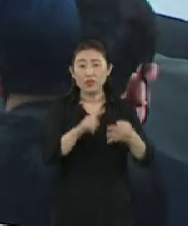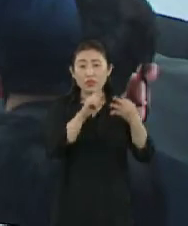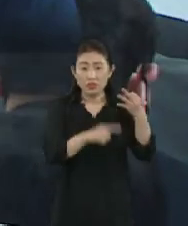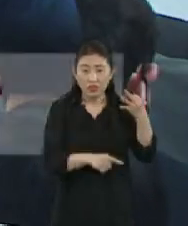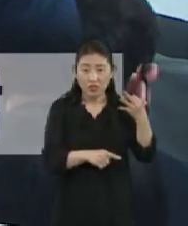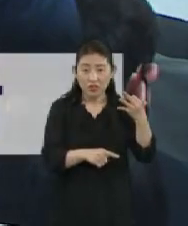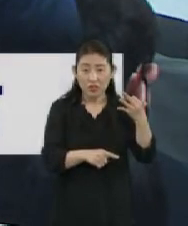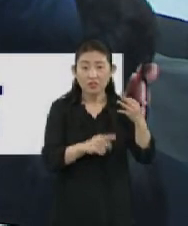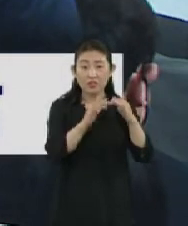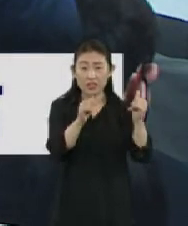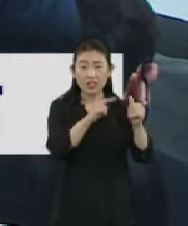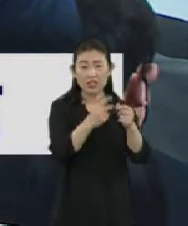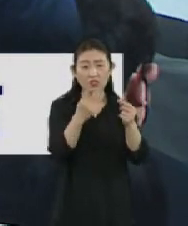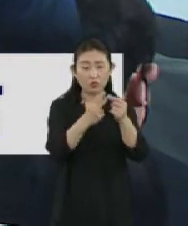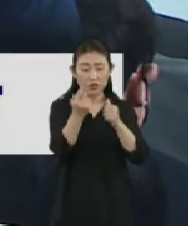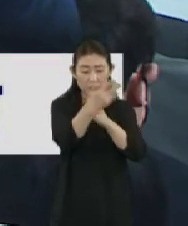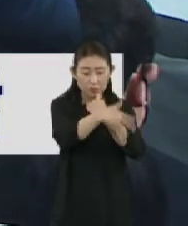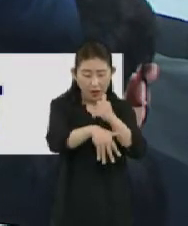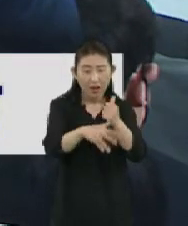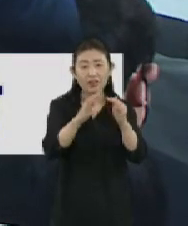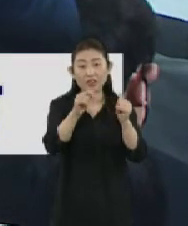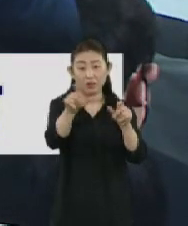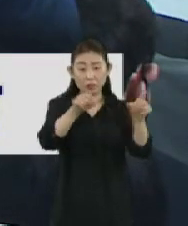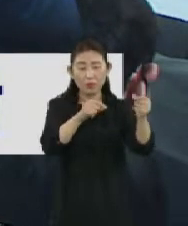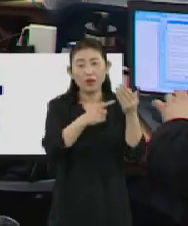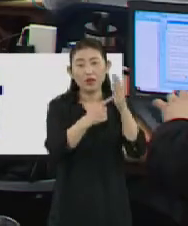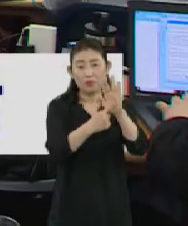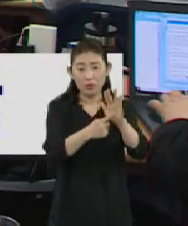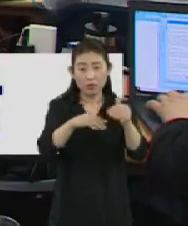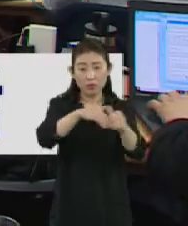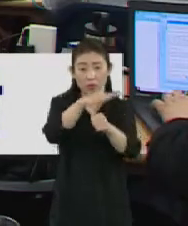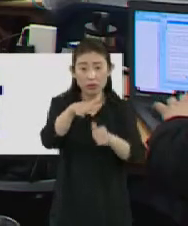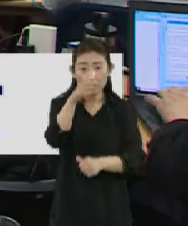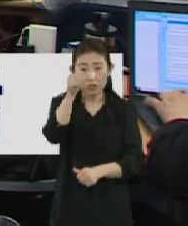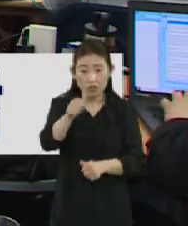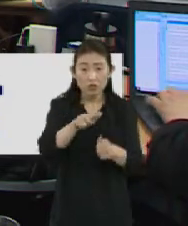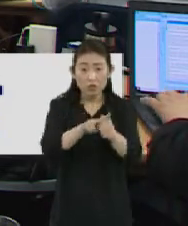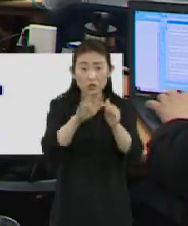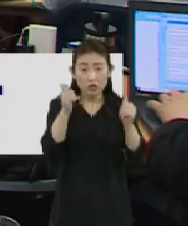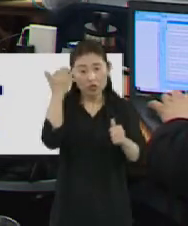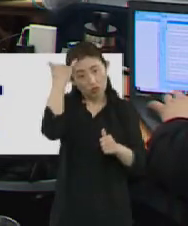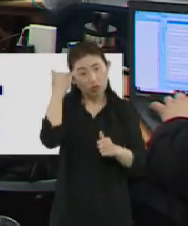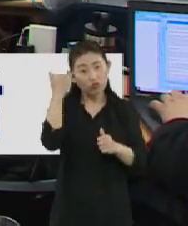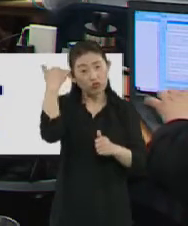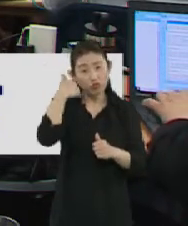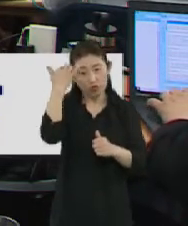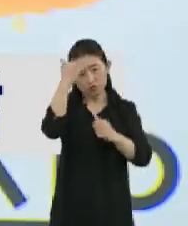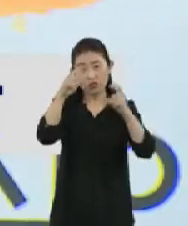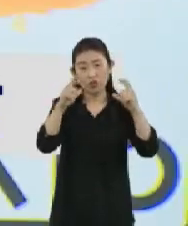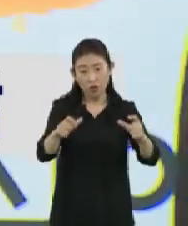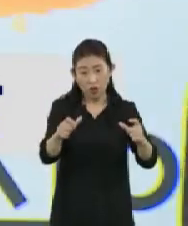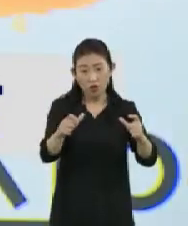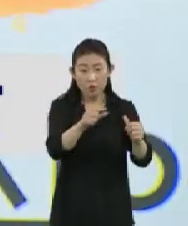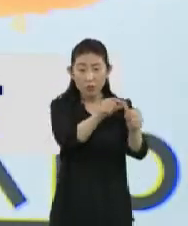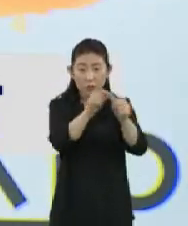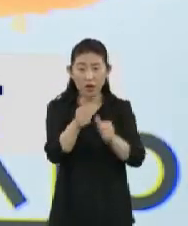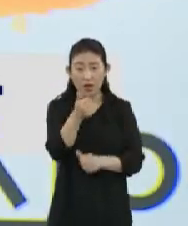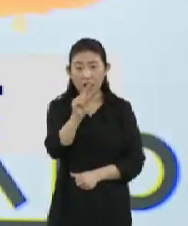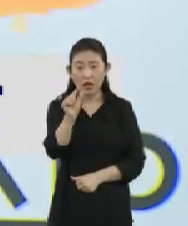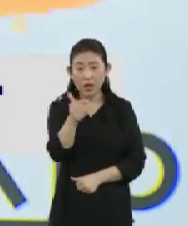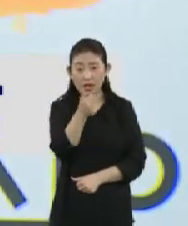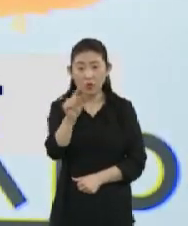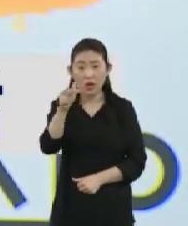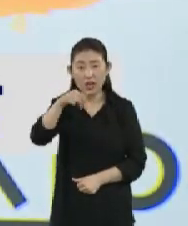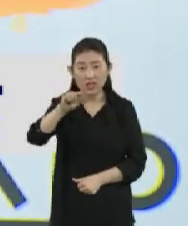윤석렬 당선인이 2차 내각 인선을 발표한 가운데 환경부 장관 후보로 충청권 인사인 1 진 한국 환경